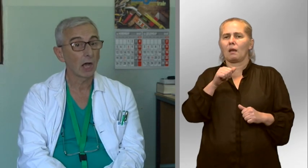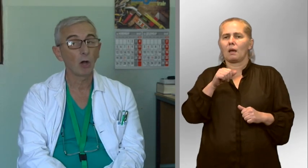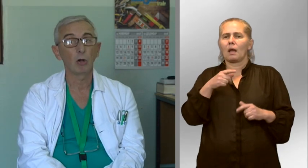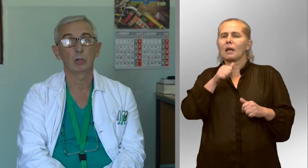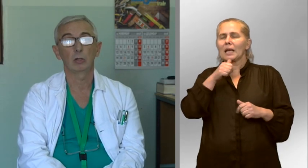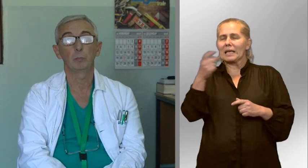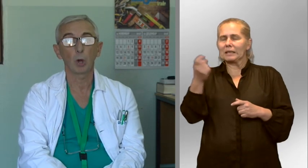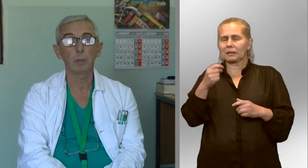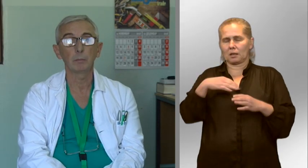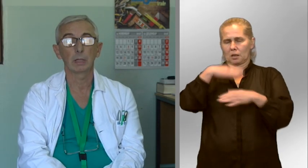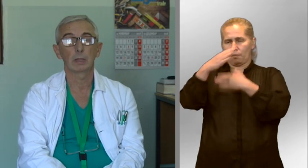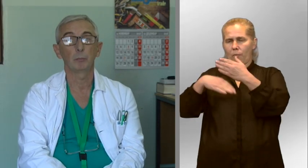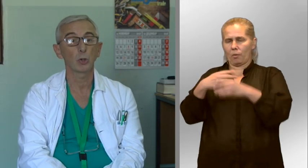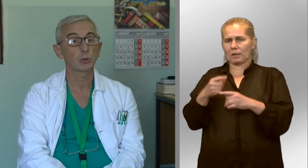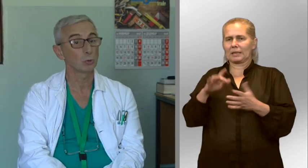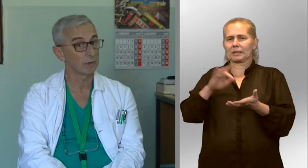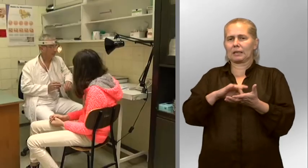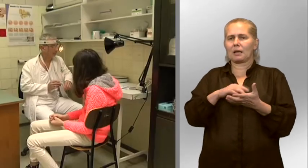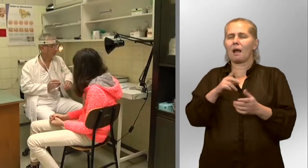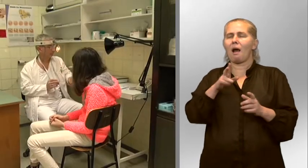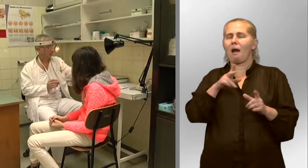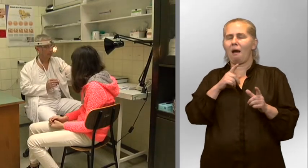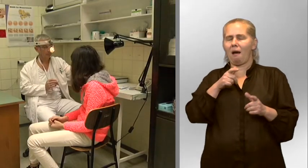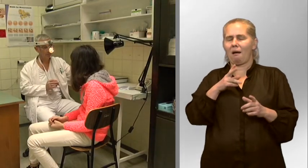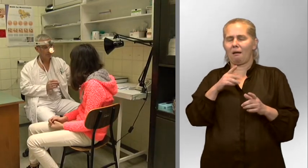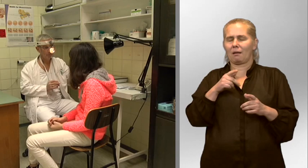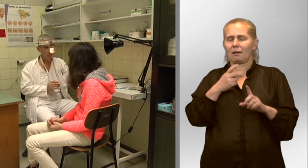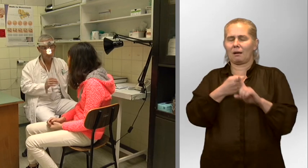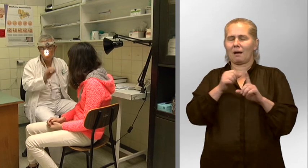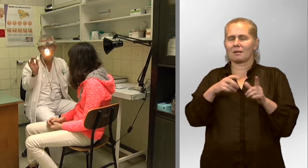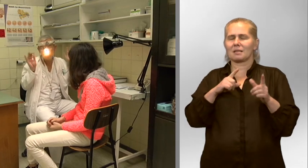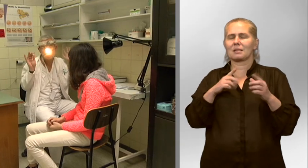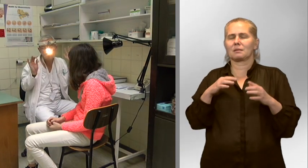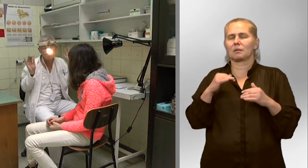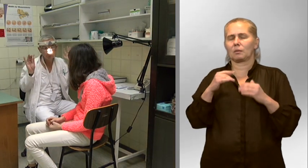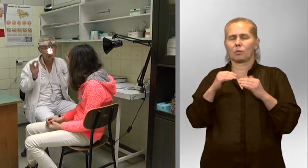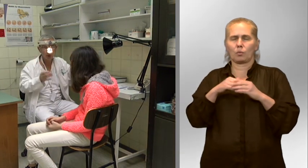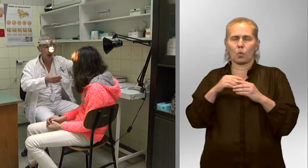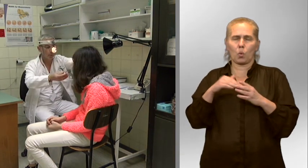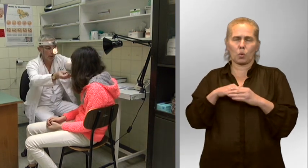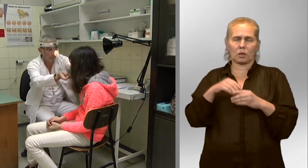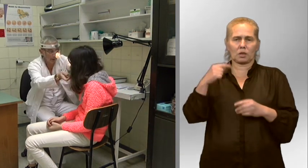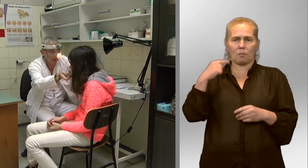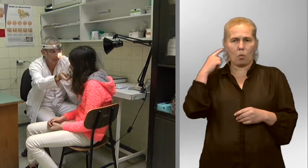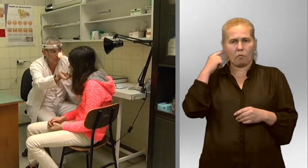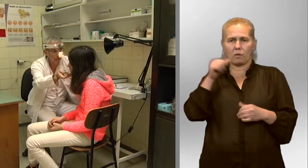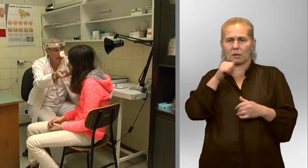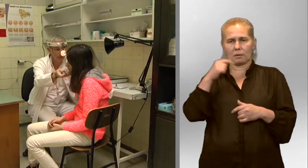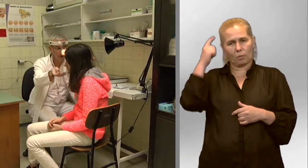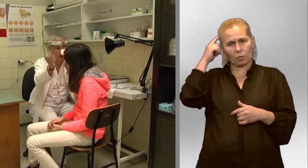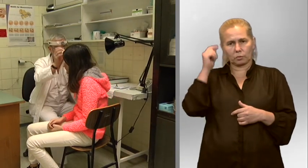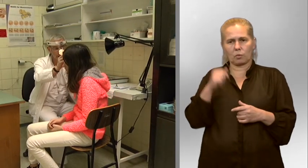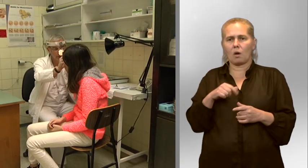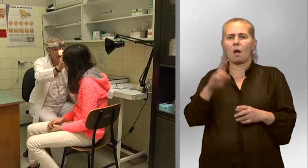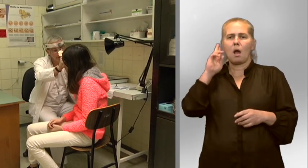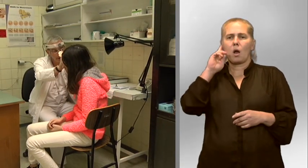Gluvoća kao problem postoji u svakoj populaciji. Procenat statistički varira, znači tu je